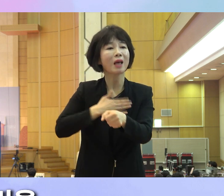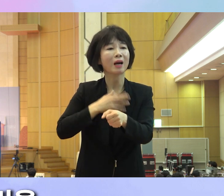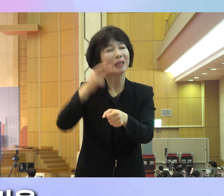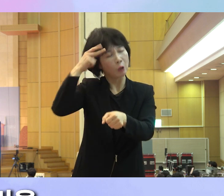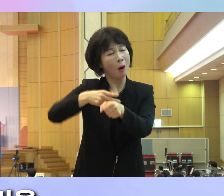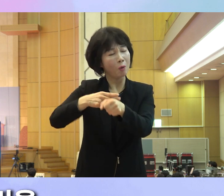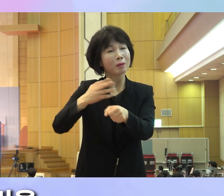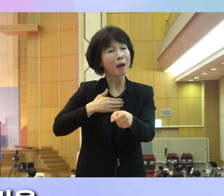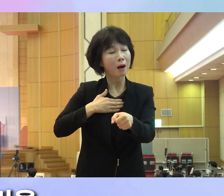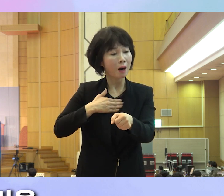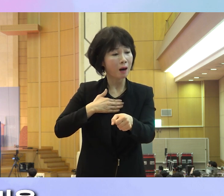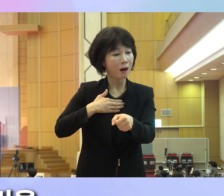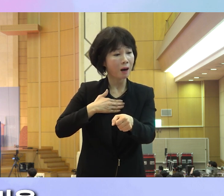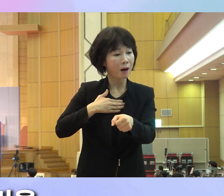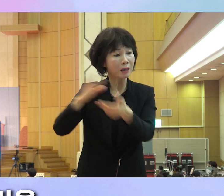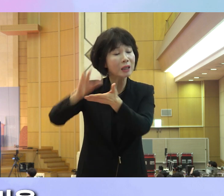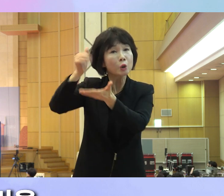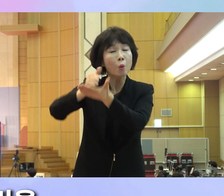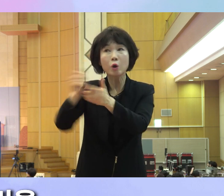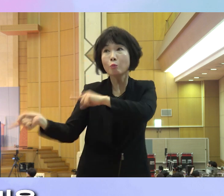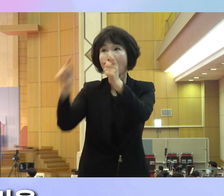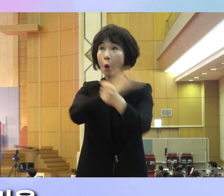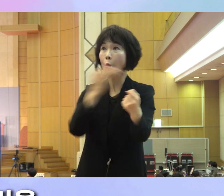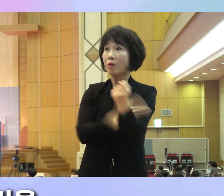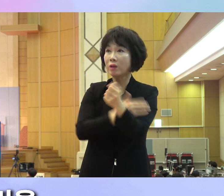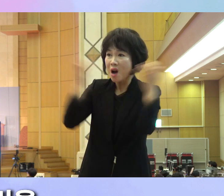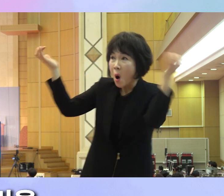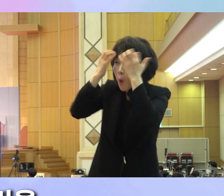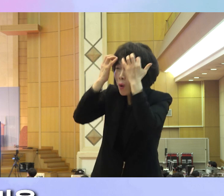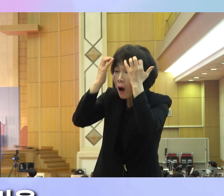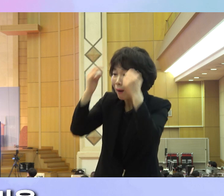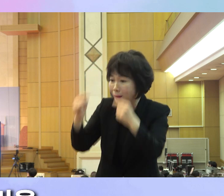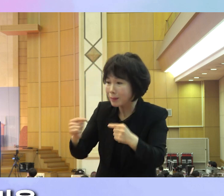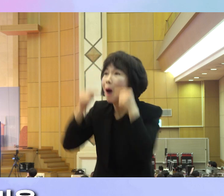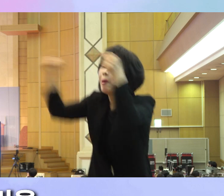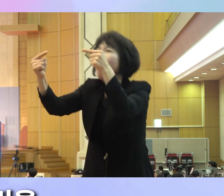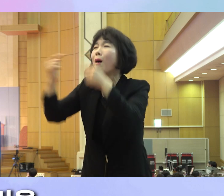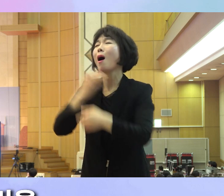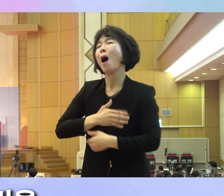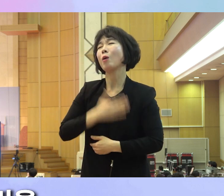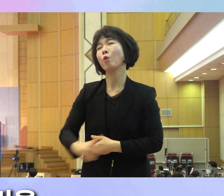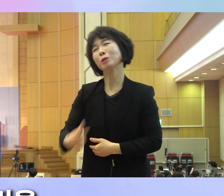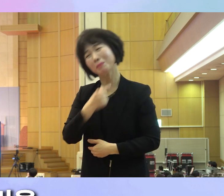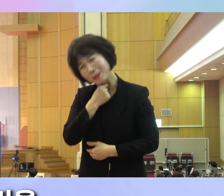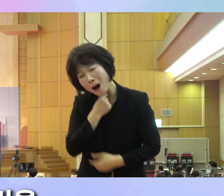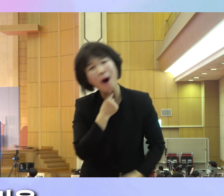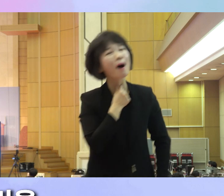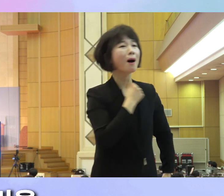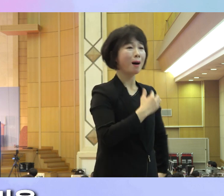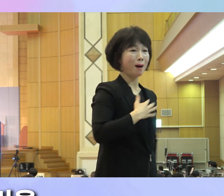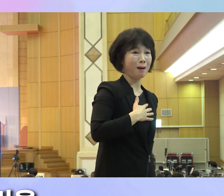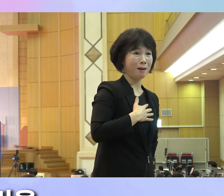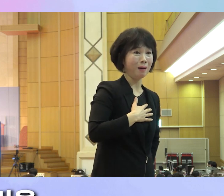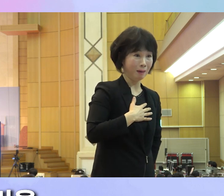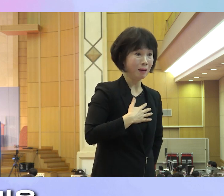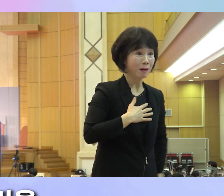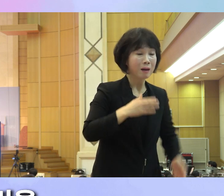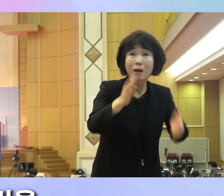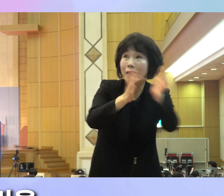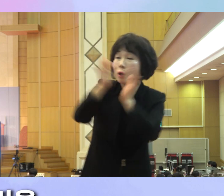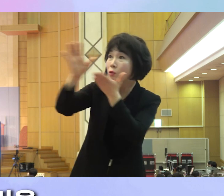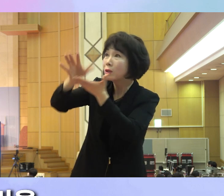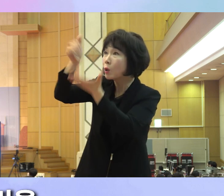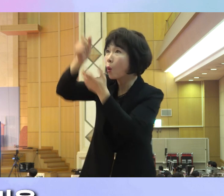부활의 권능과 그 고난의 참여함을 알려하여, 사도 바울이 말하기를 그리스도에